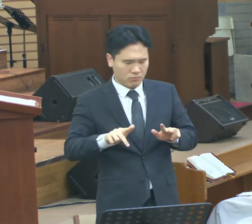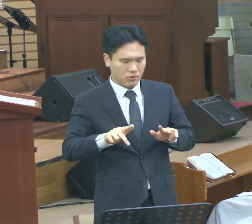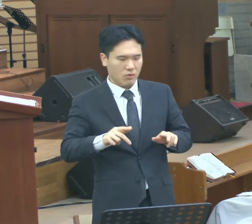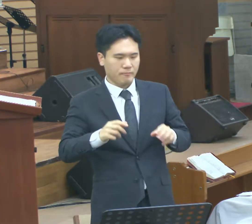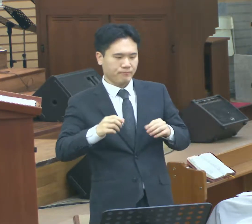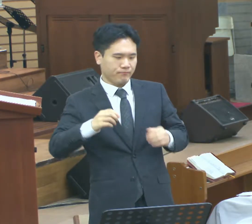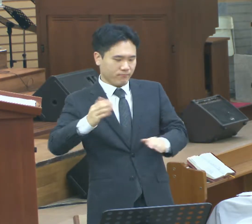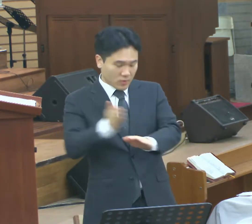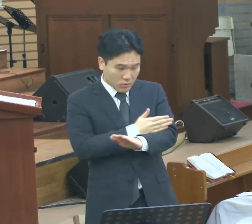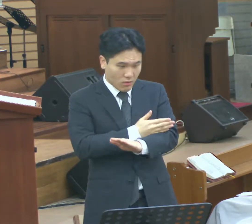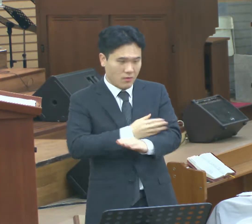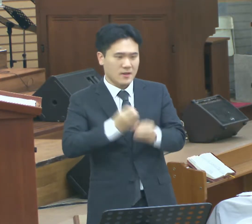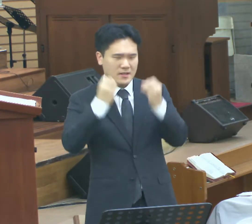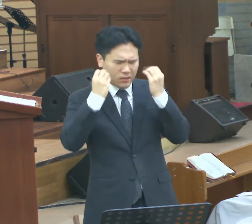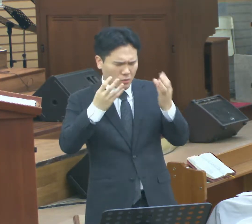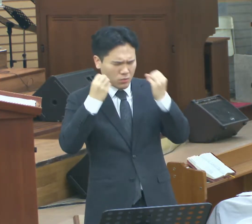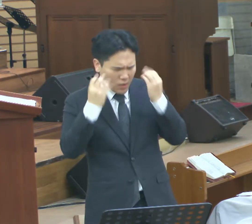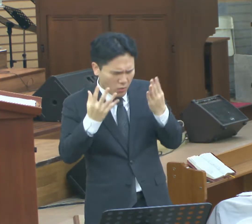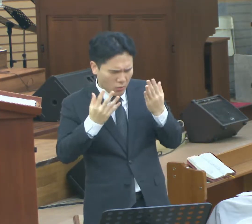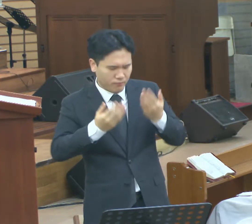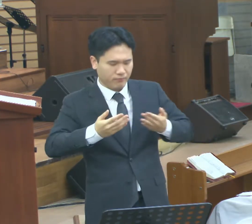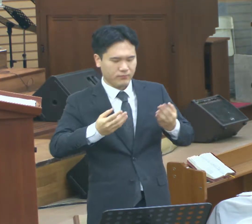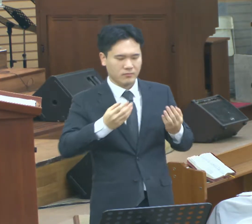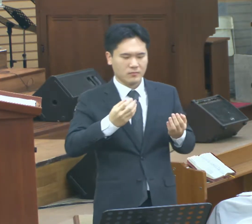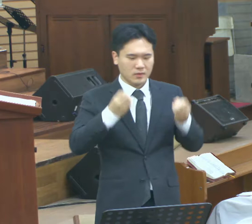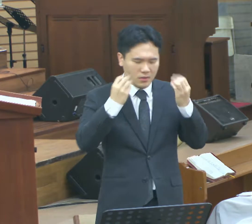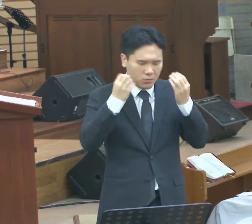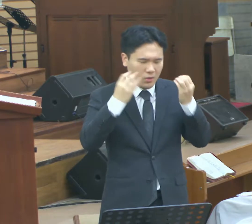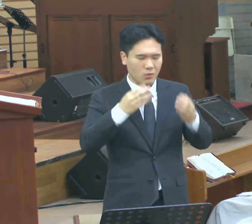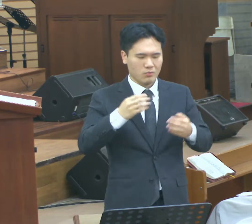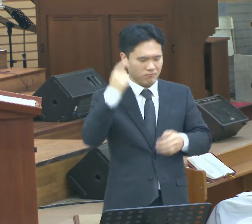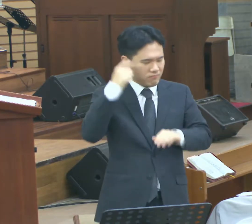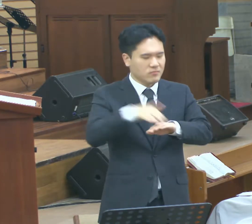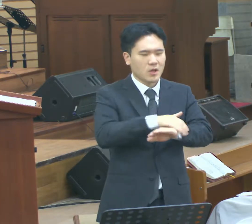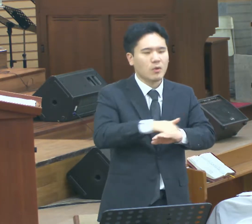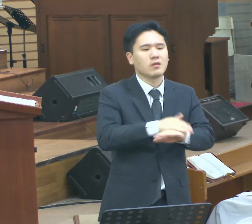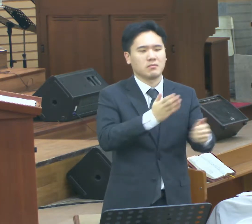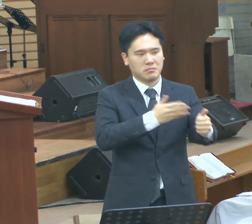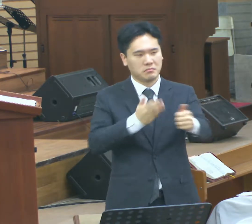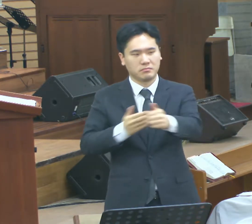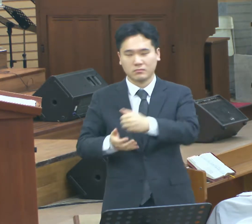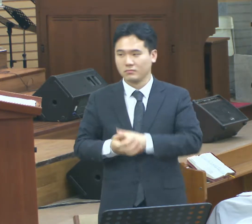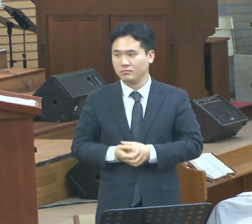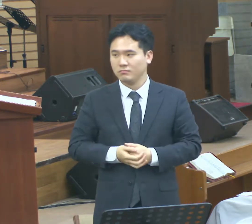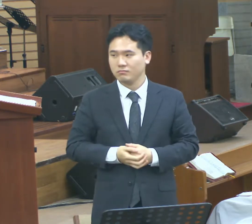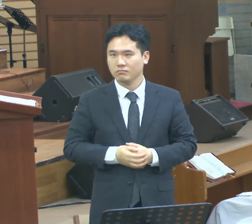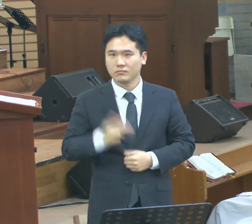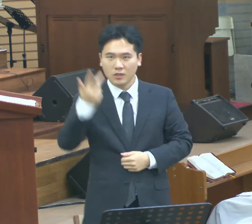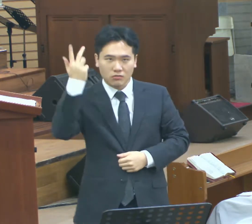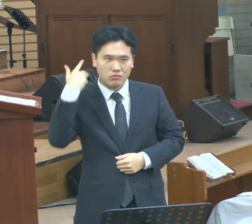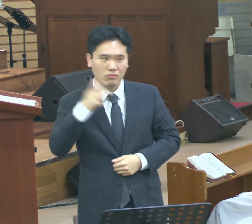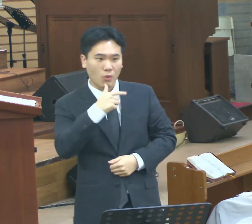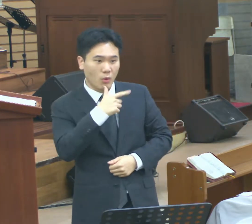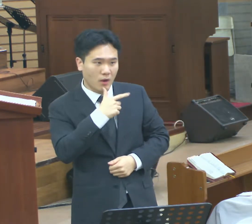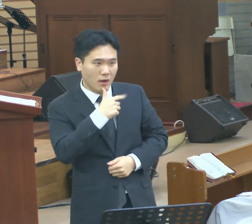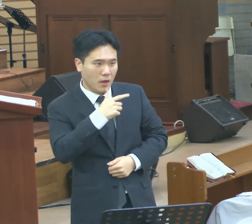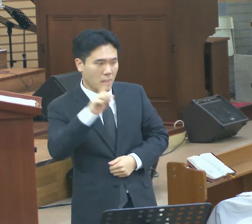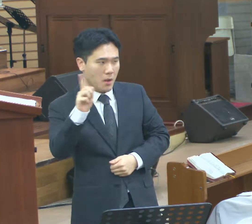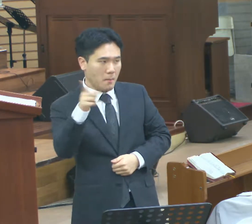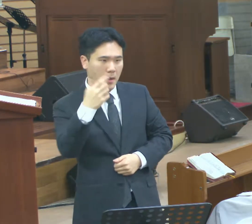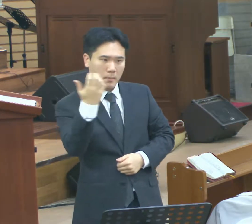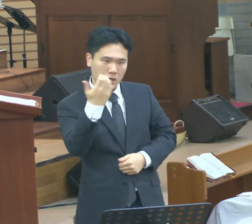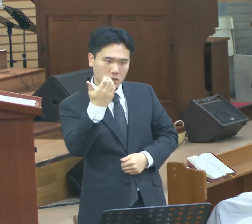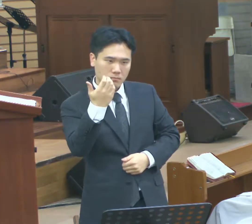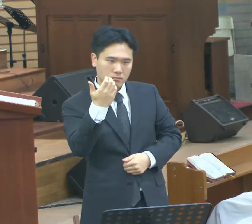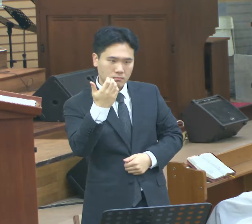새롭게 기도하고. 너무 감사한 게 지난 주간에 월요일날 180명이 기도하러 새벽에 오셨는데 저녁에 90명이